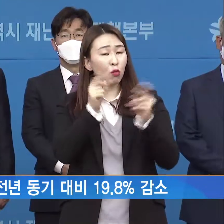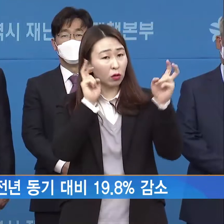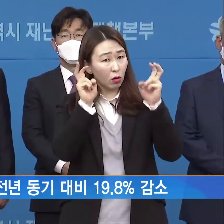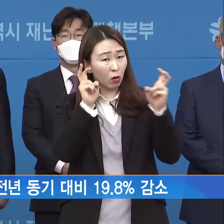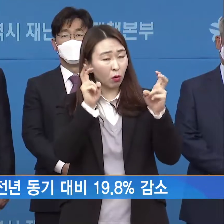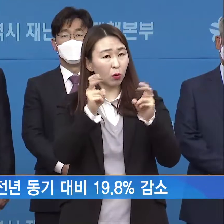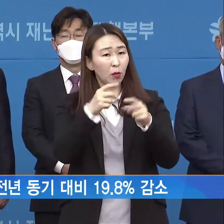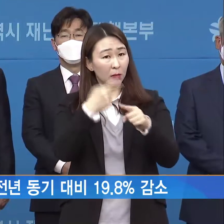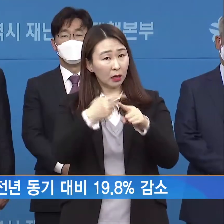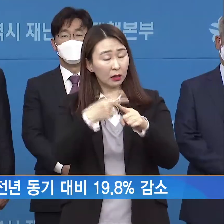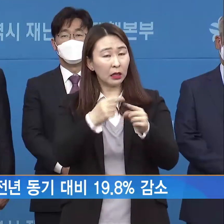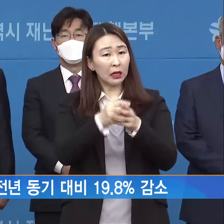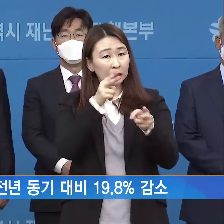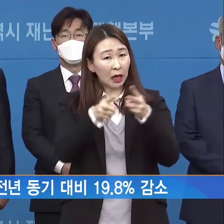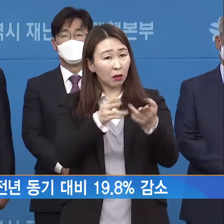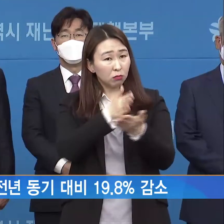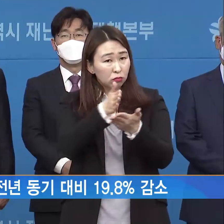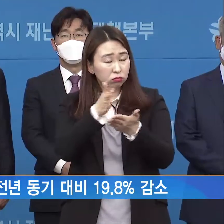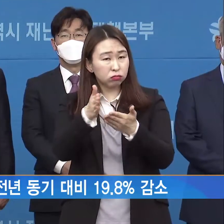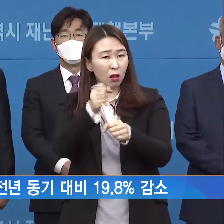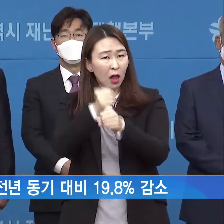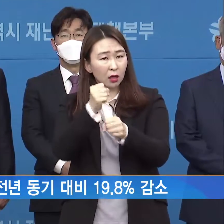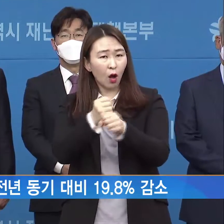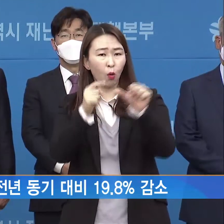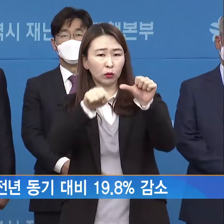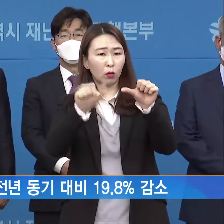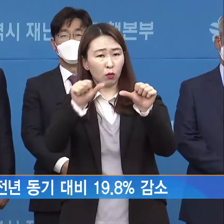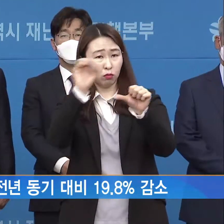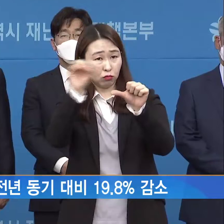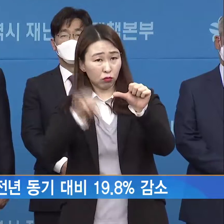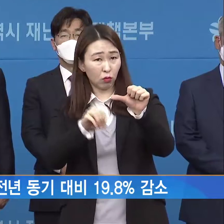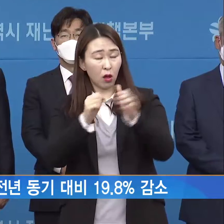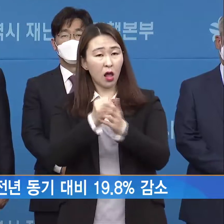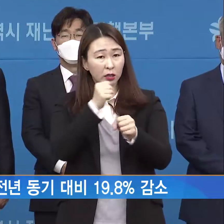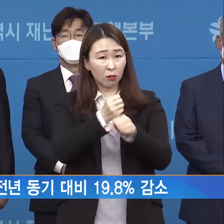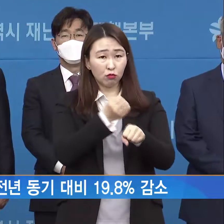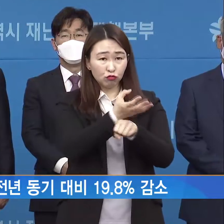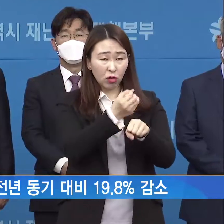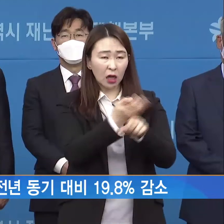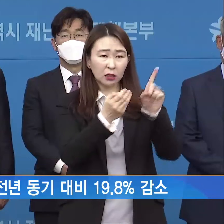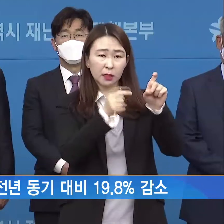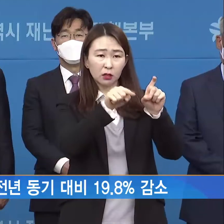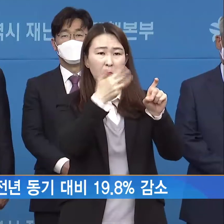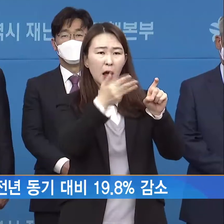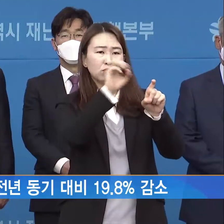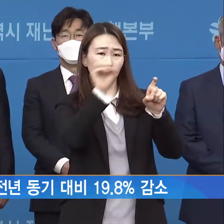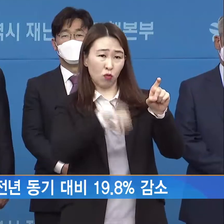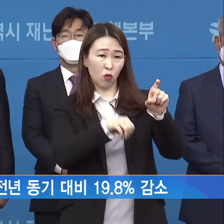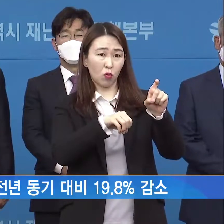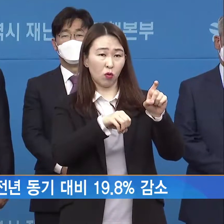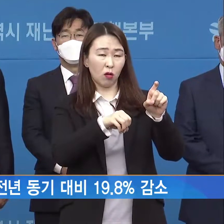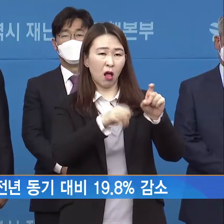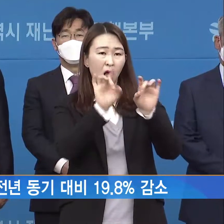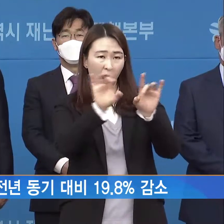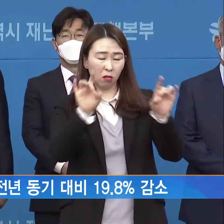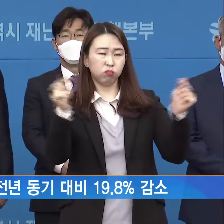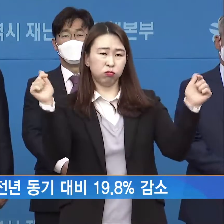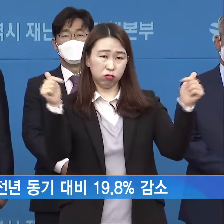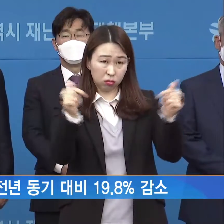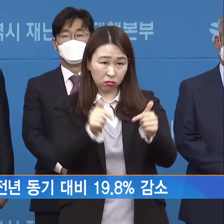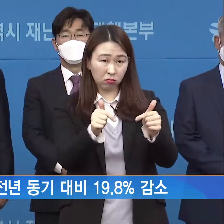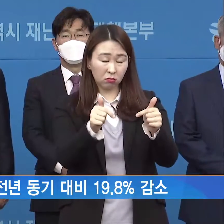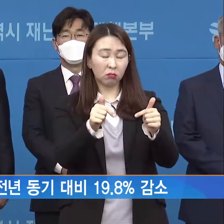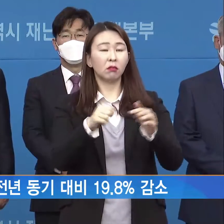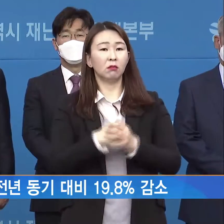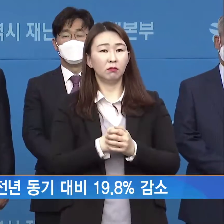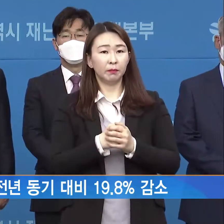중소기업의 경우도 산업 분야 생산 5.5%, 제품 출하 11.8%가 각각